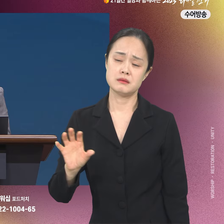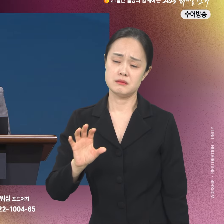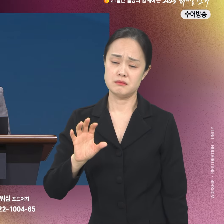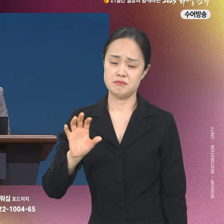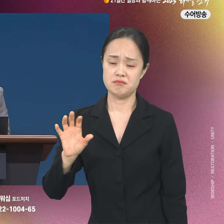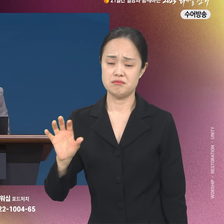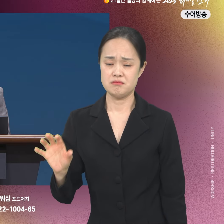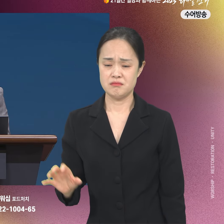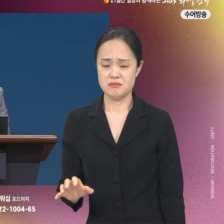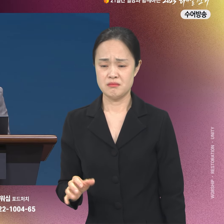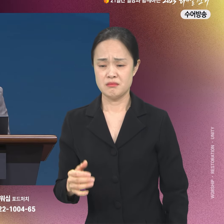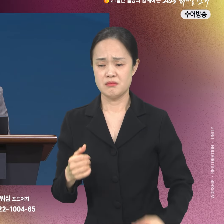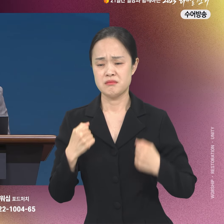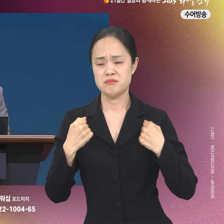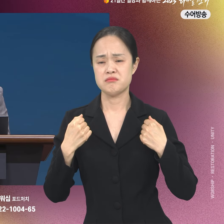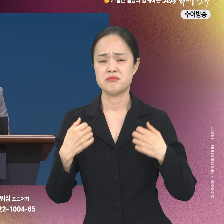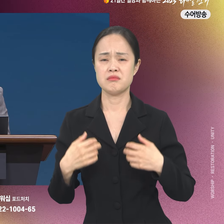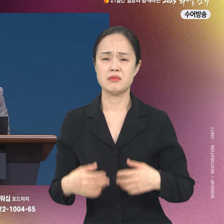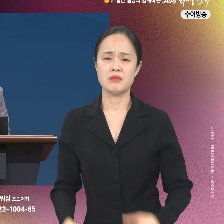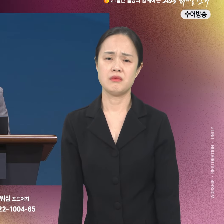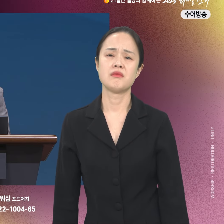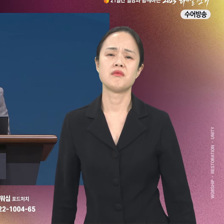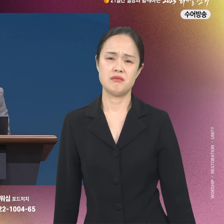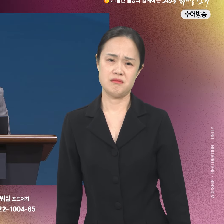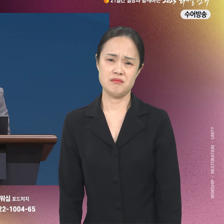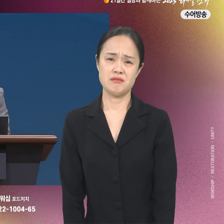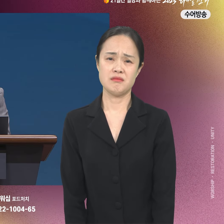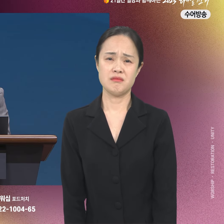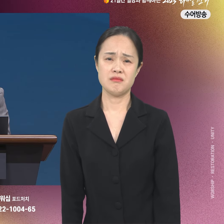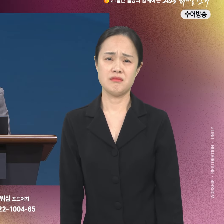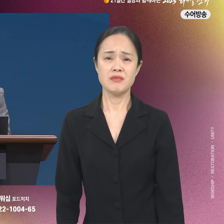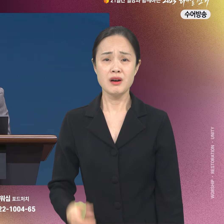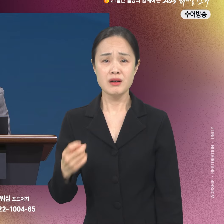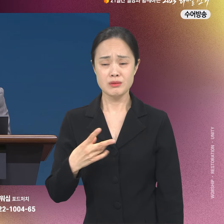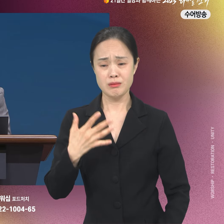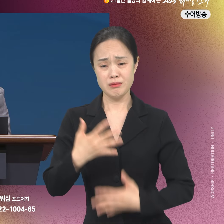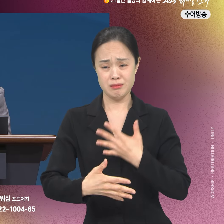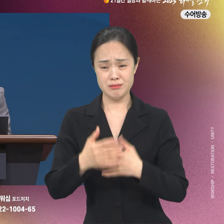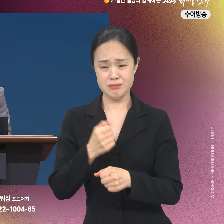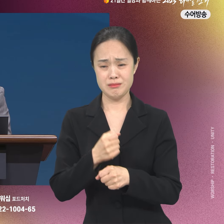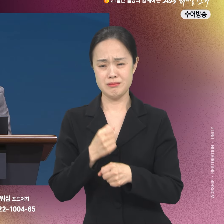돼요. 그리고 도망치고 싶은 마음이 이제 굴뚝